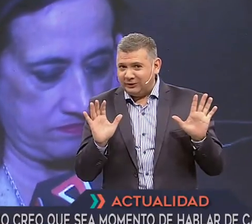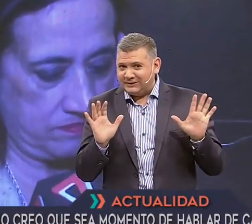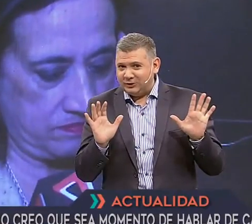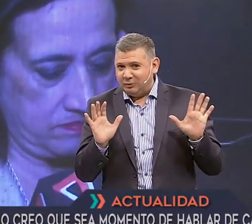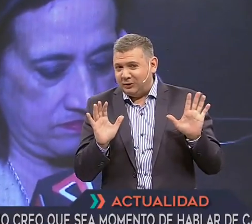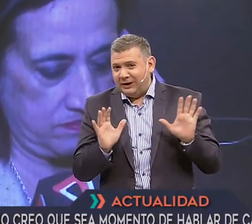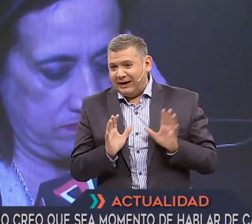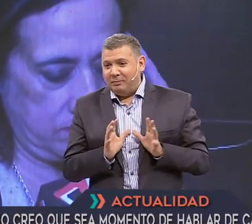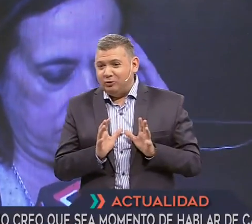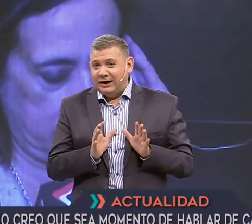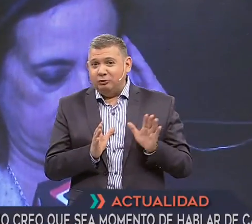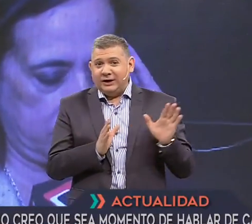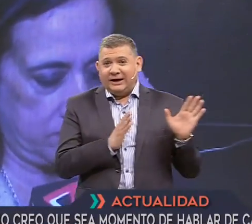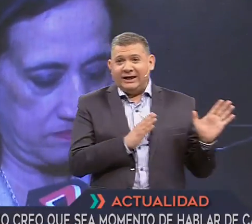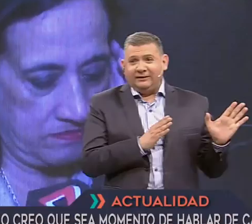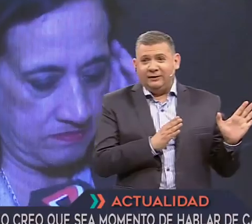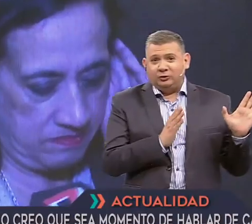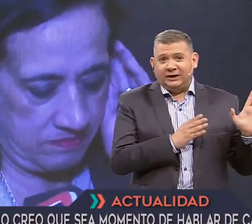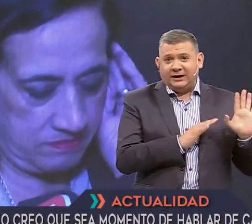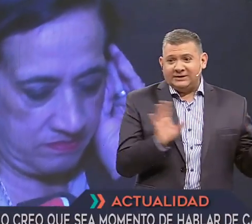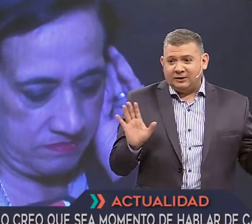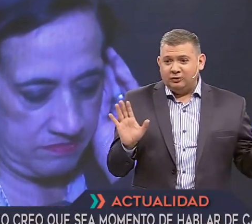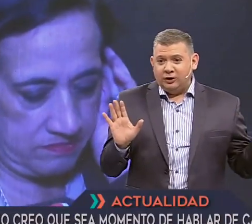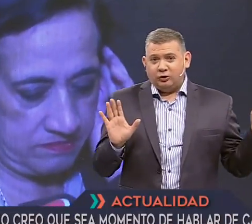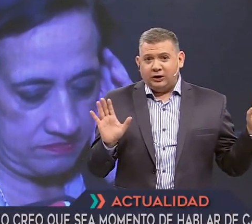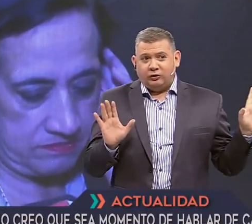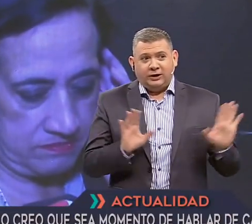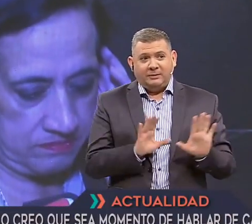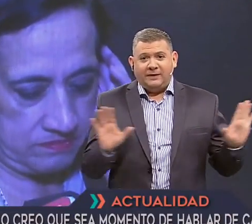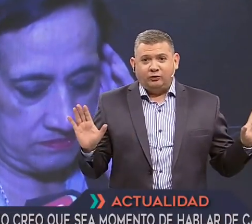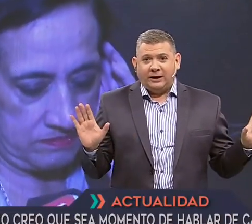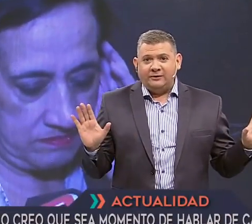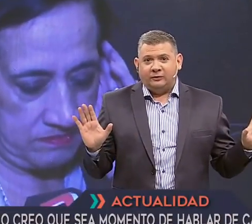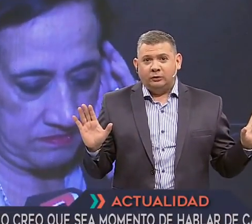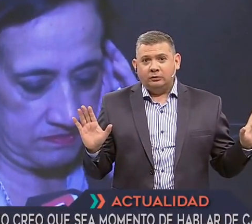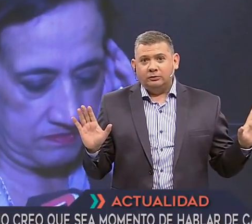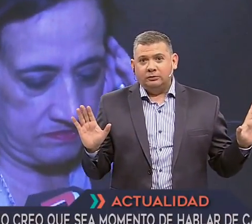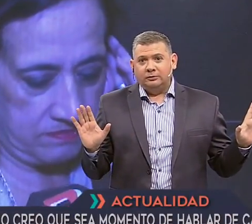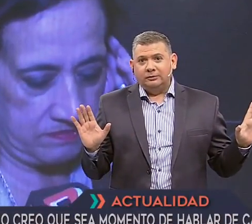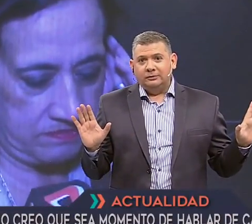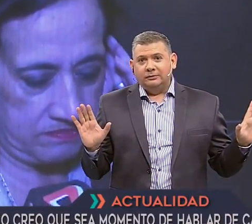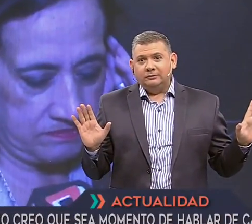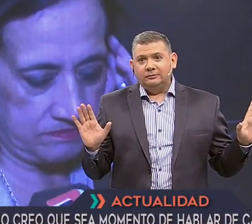correcto que usted está haciendo, pero la pregunta es, ¿le gustaría quedarse o usted cree que ya con este mandato alcanzó?